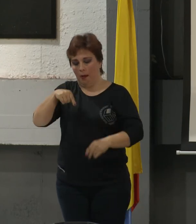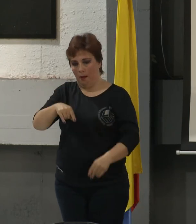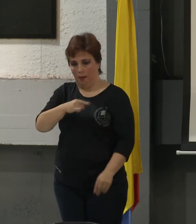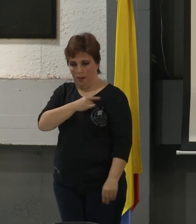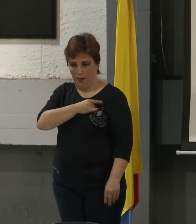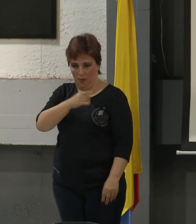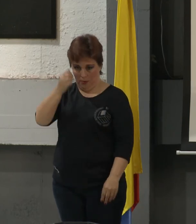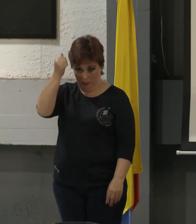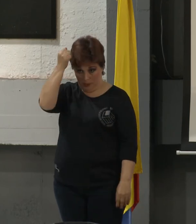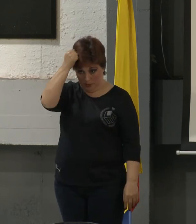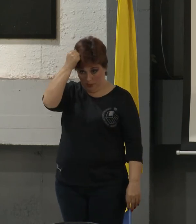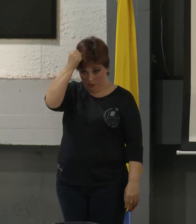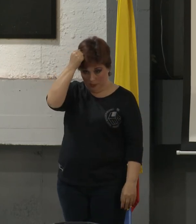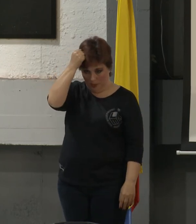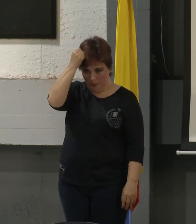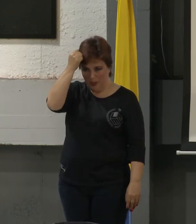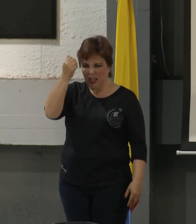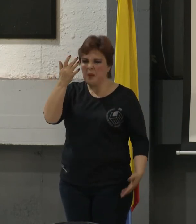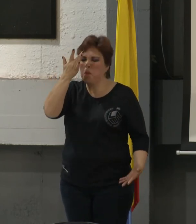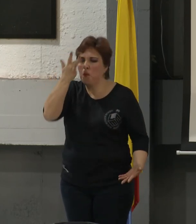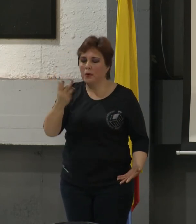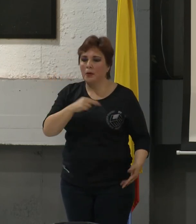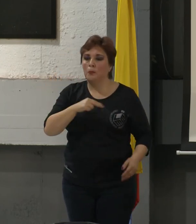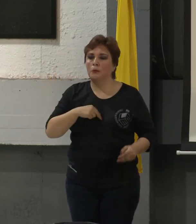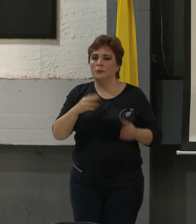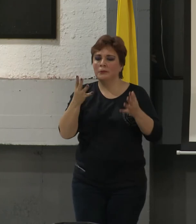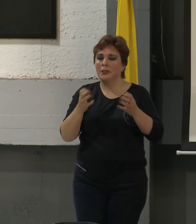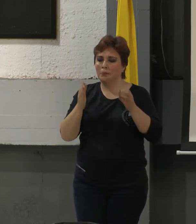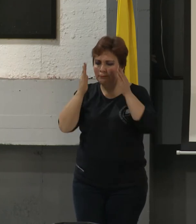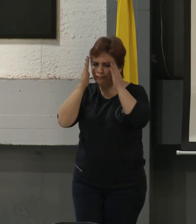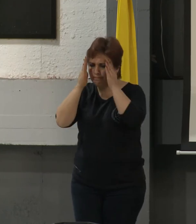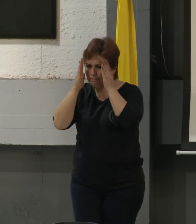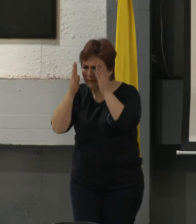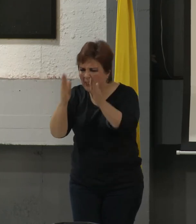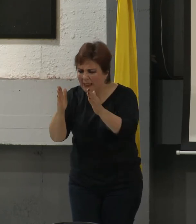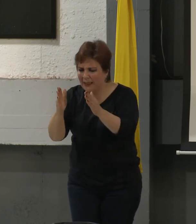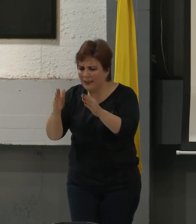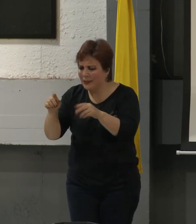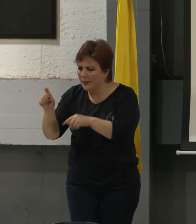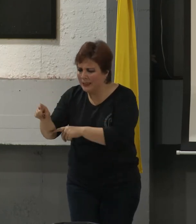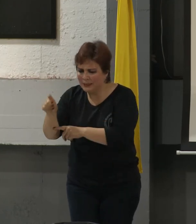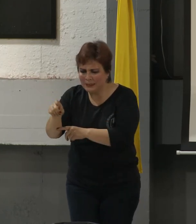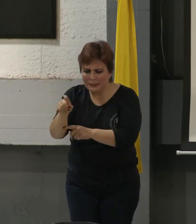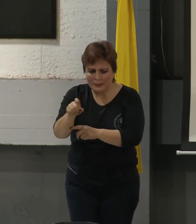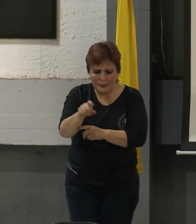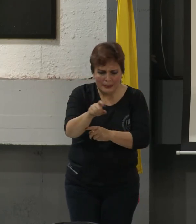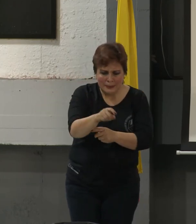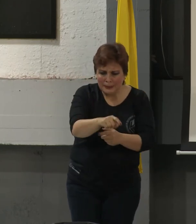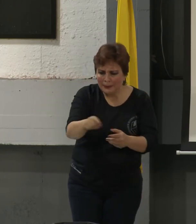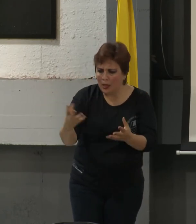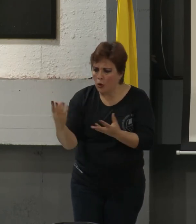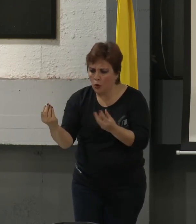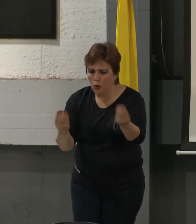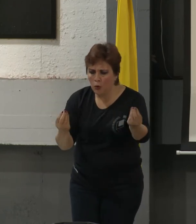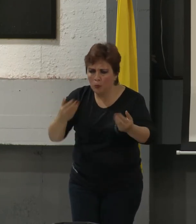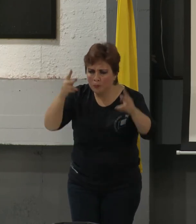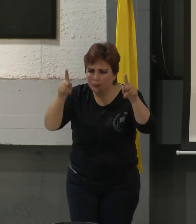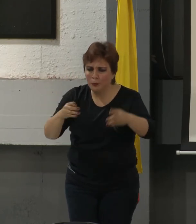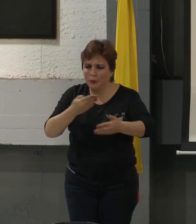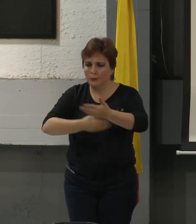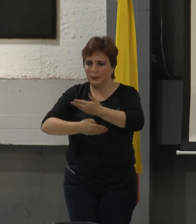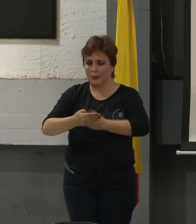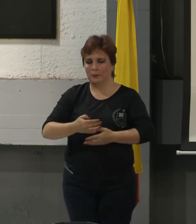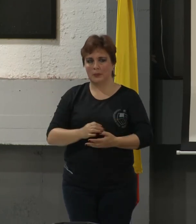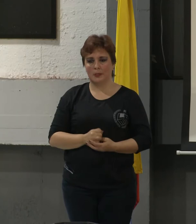atender los requerimientos que en materia de educación exigía a la sociedad frente a la atención de poblaciones con discapacidad